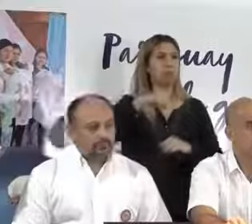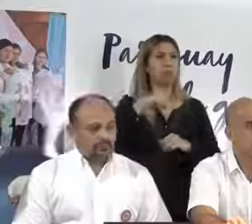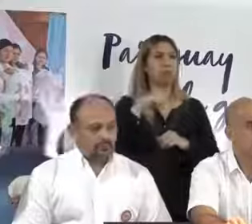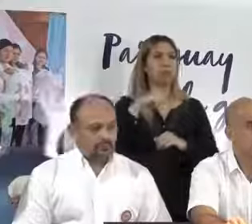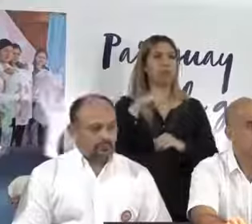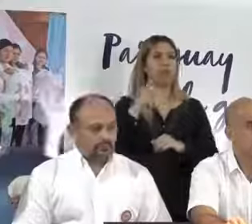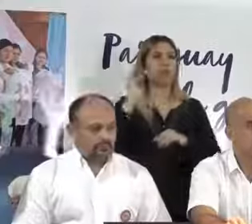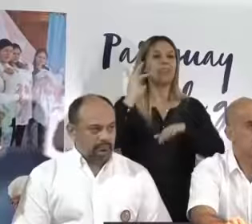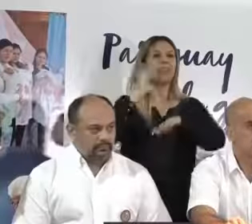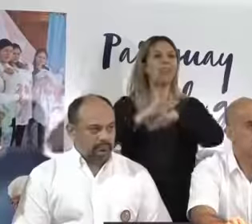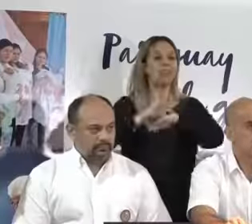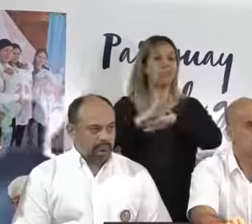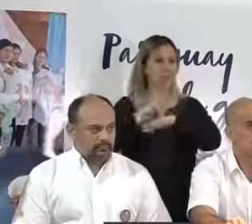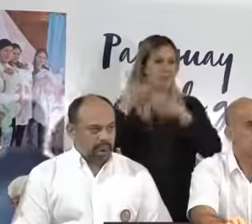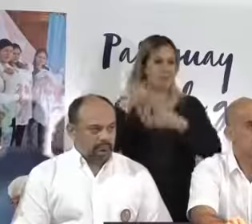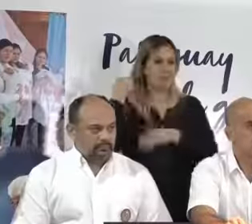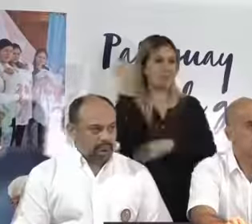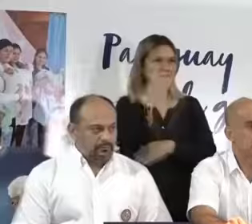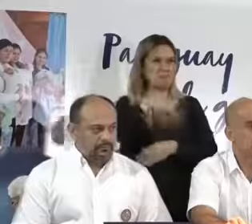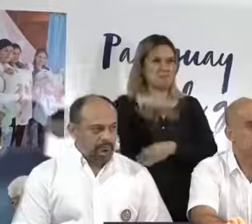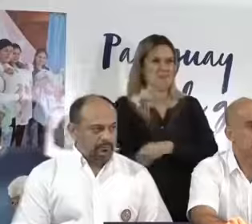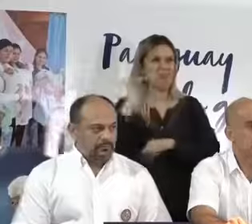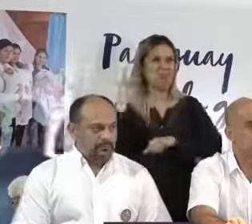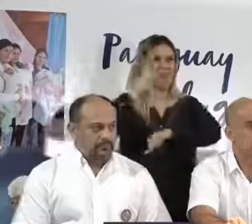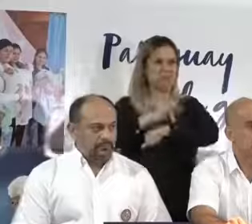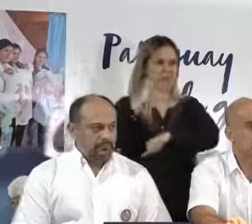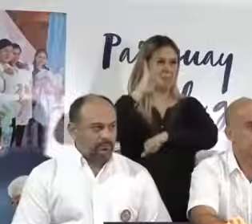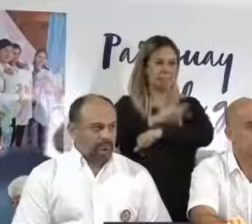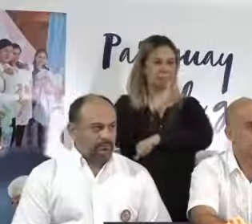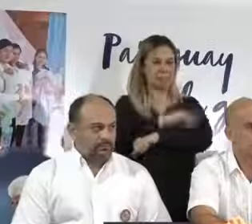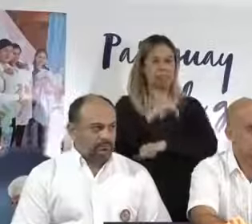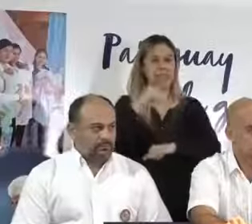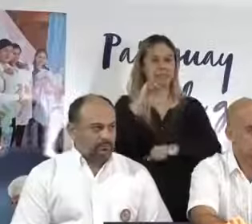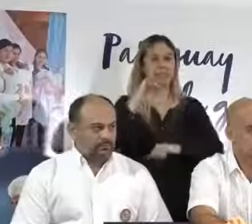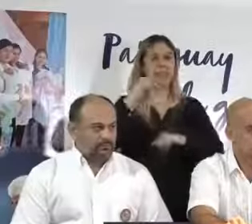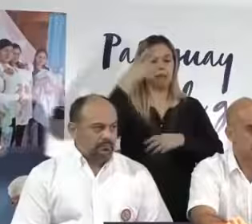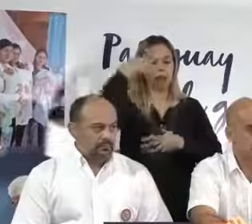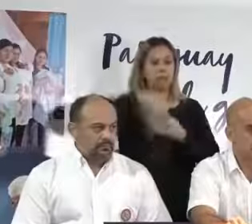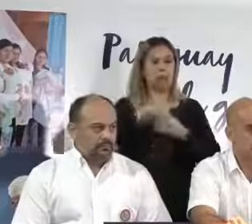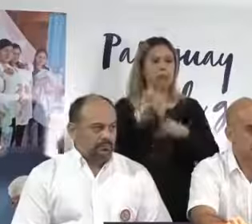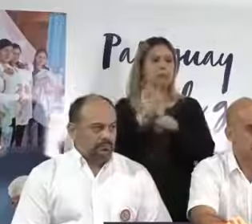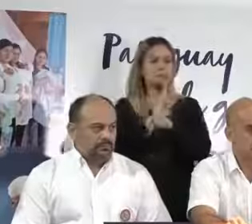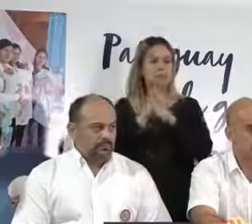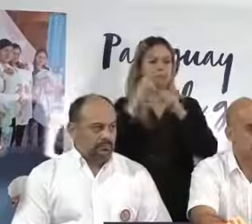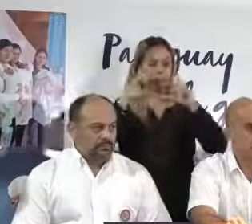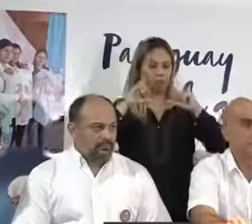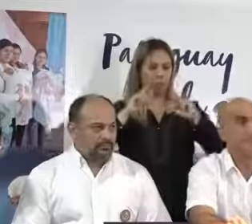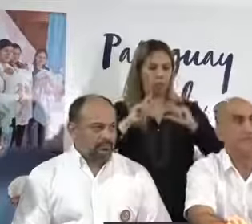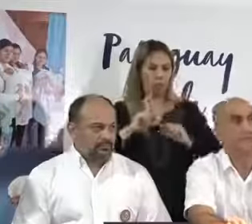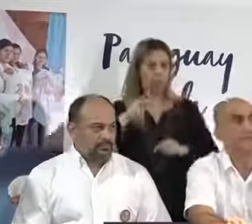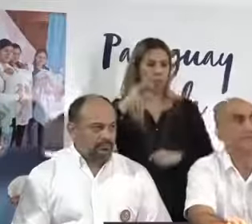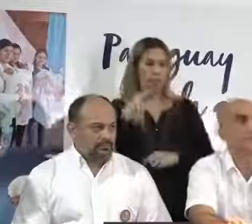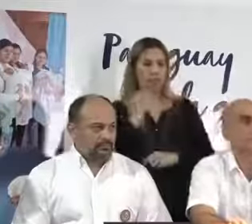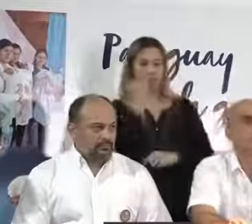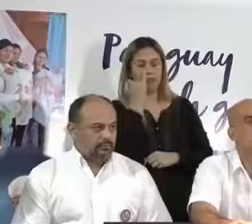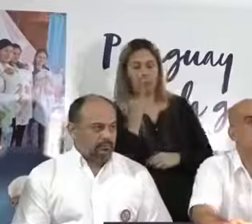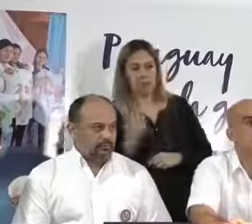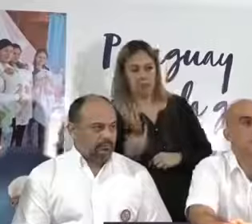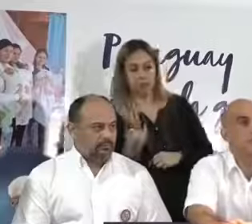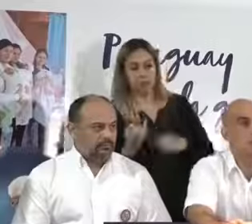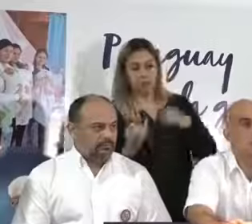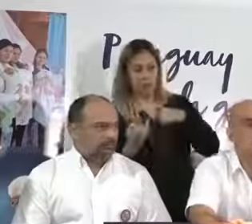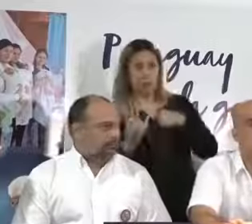tuvieron dengue en esta época, porque estas personas tienen defensas bajas y una situación de salud ya disminuida, y es gran parte de la